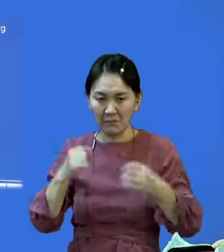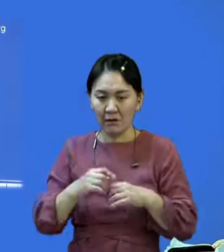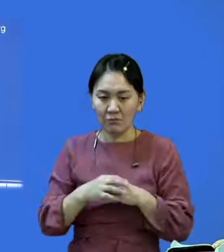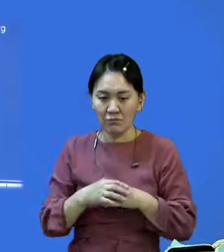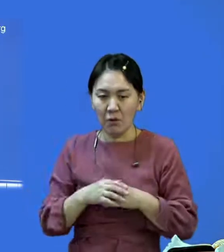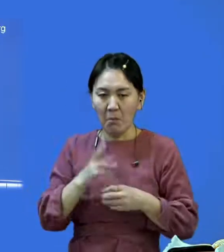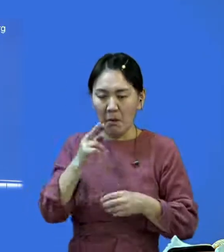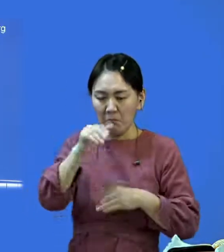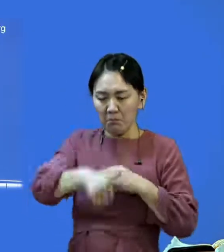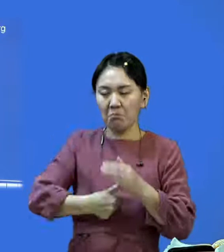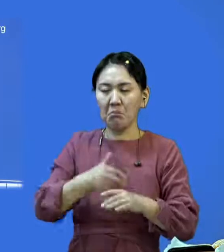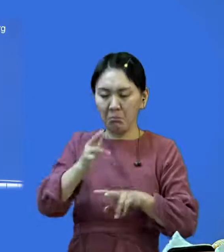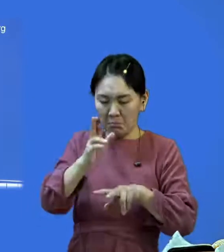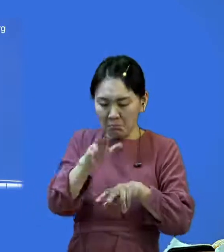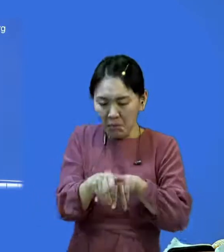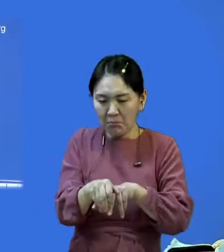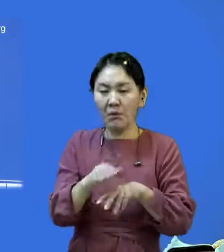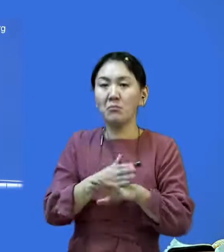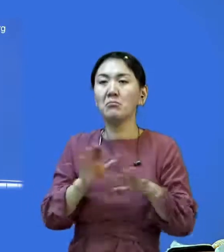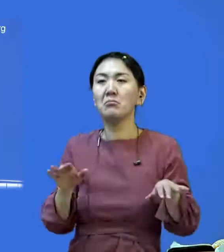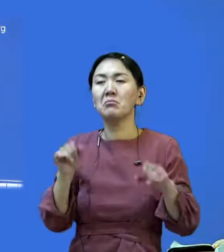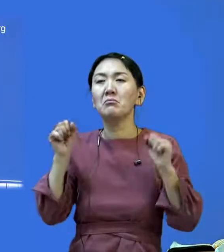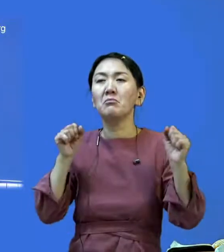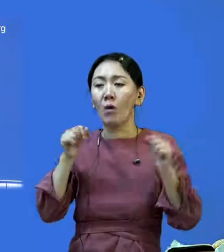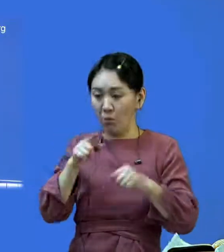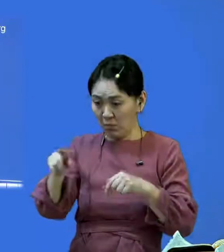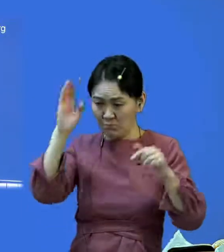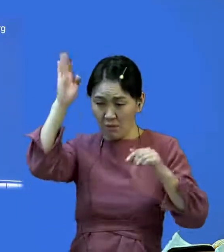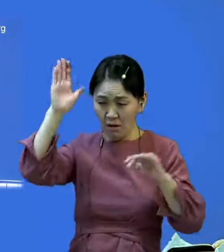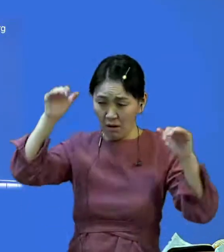зүүчихсэн явна гэл. Харин